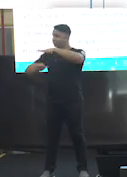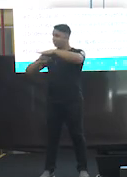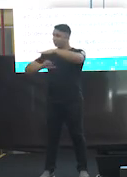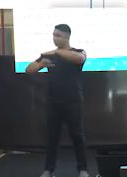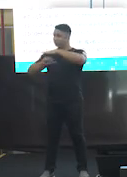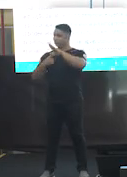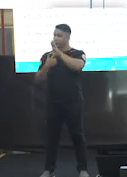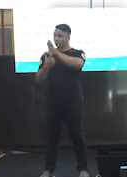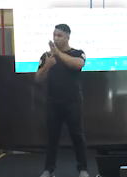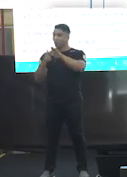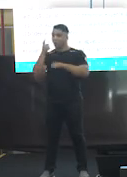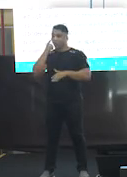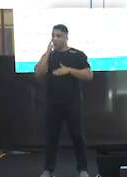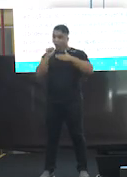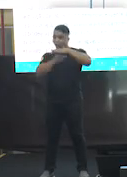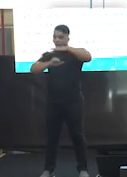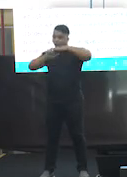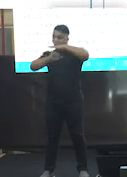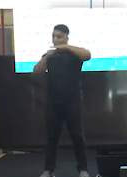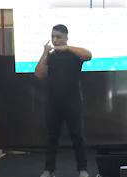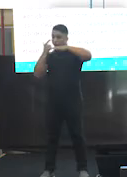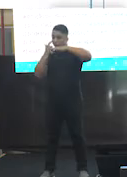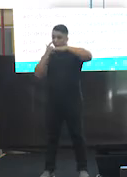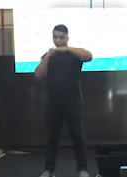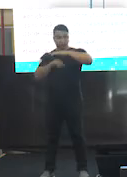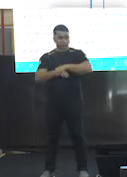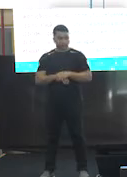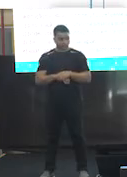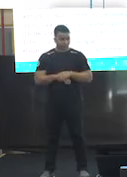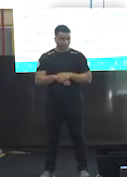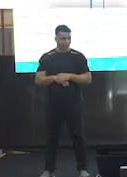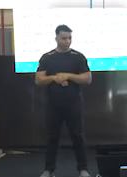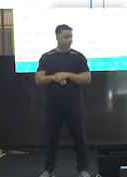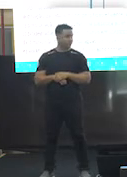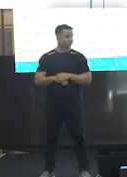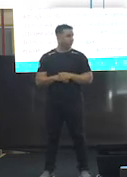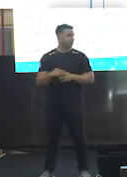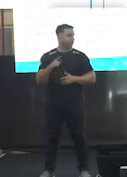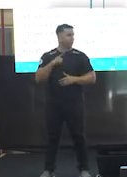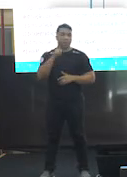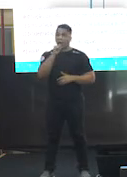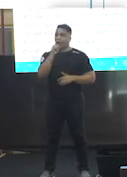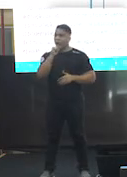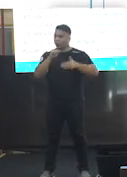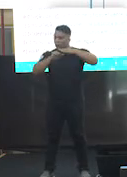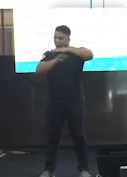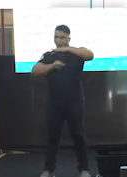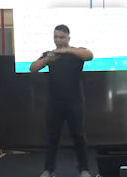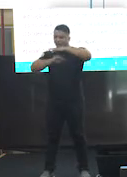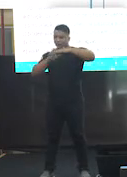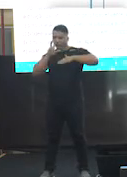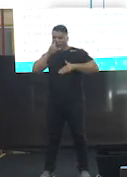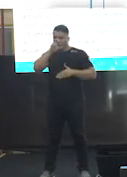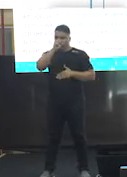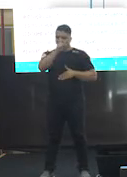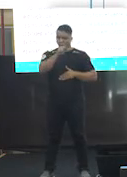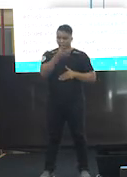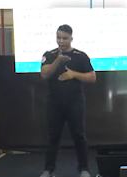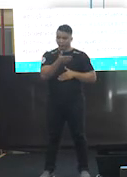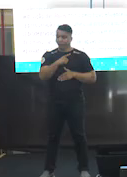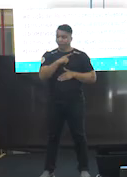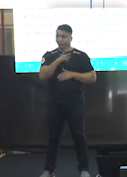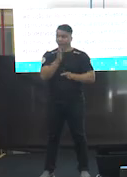o termo ácida, quem está com a apostila na mão. Destaque. O cara disse que a água estava muito ácida,